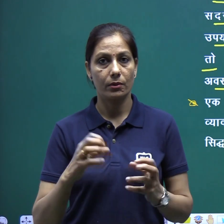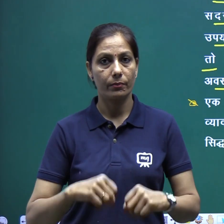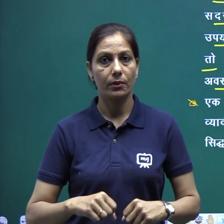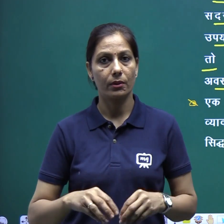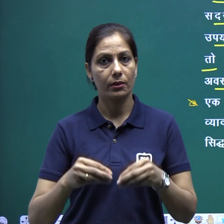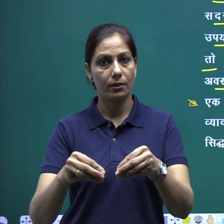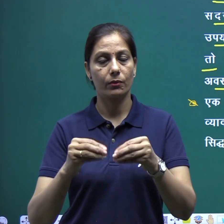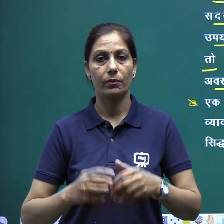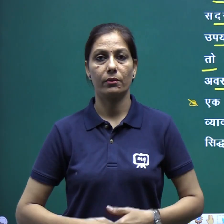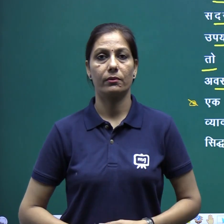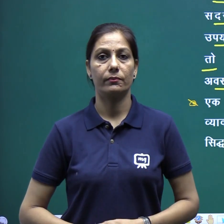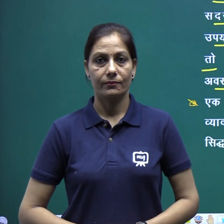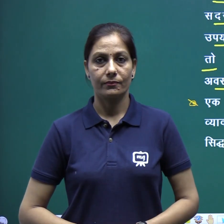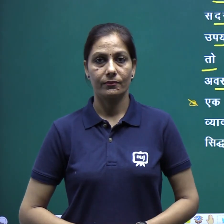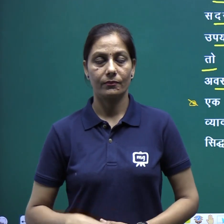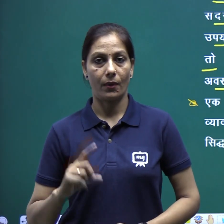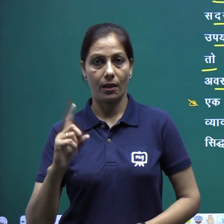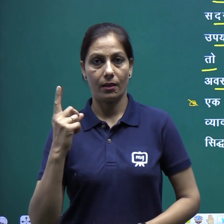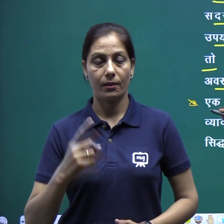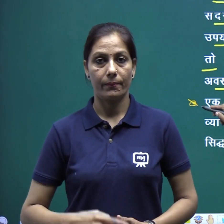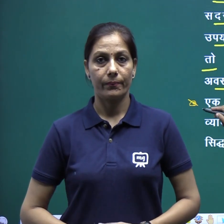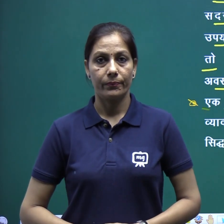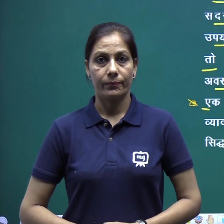प्रदान करने होंगे। एक